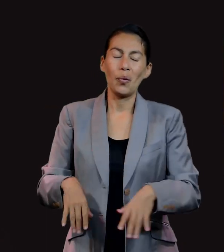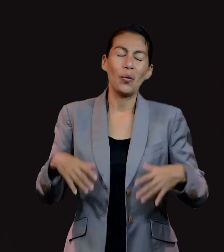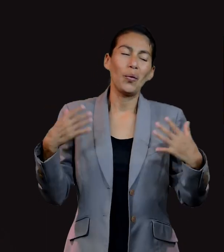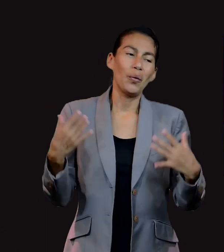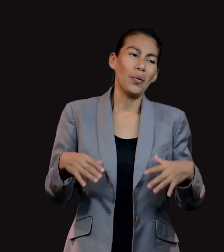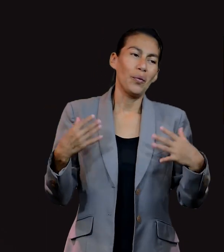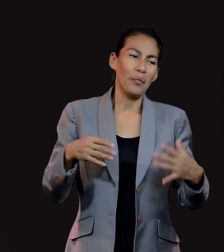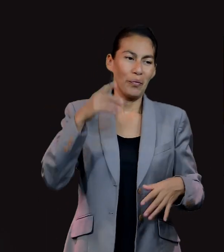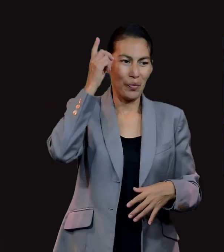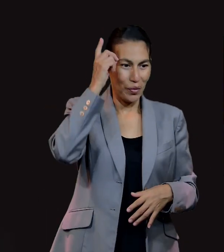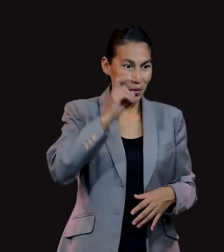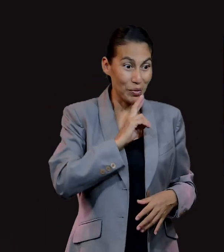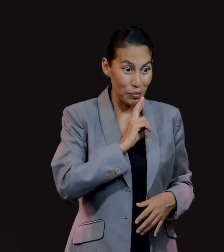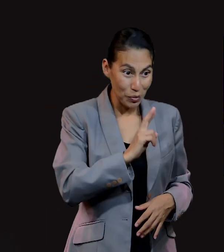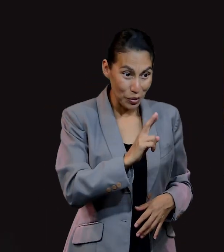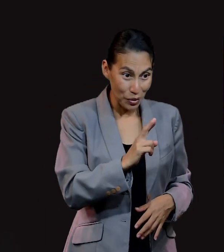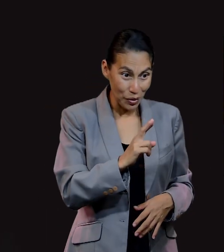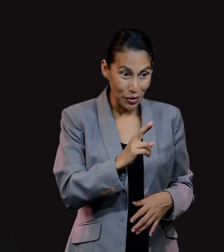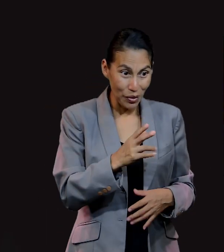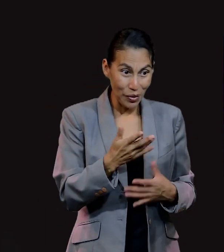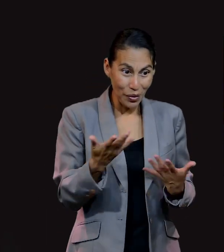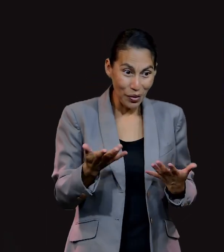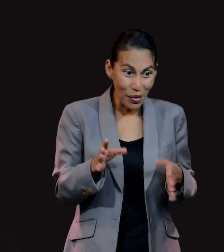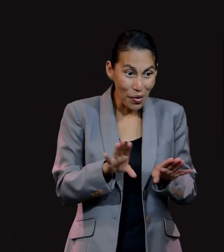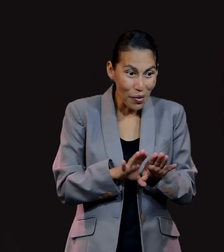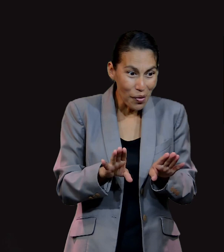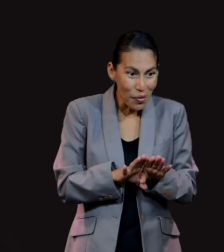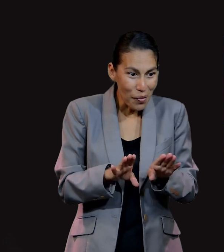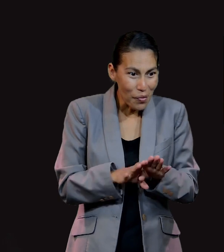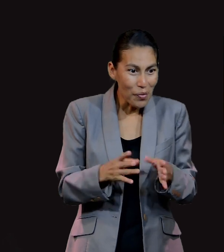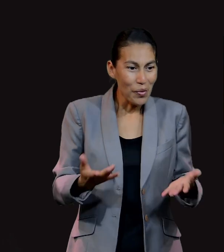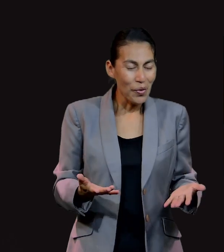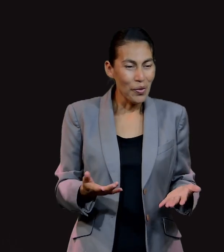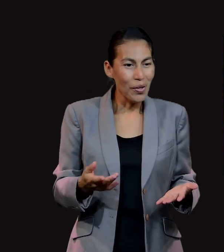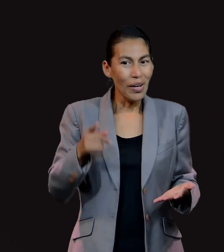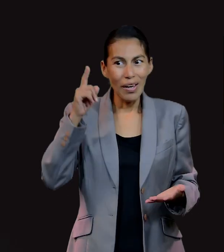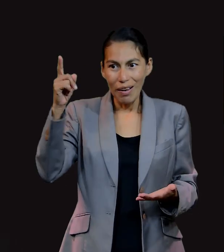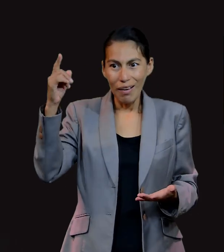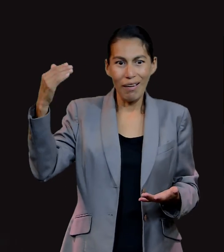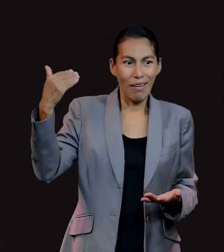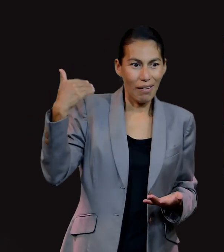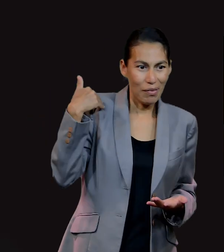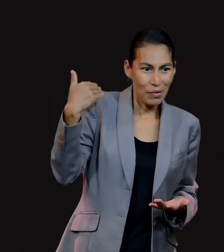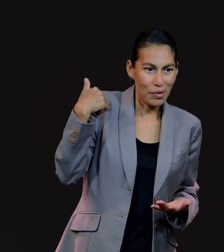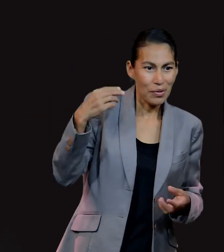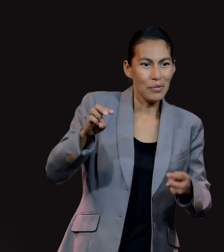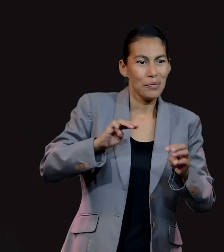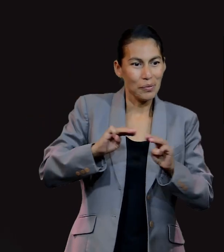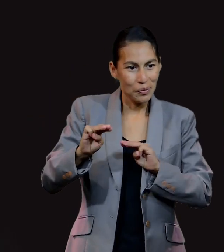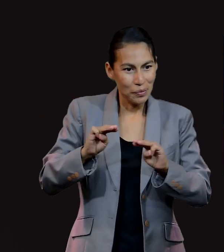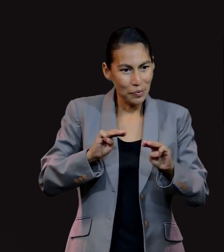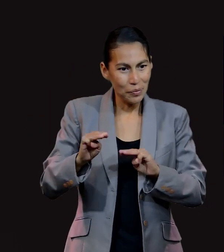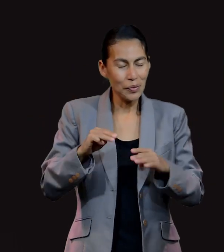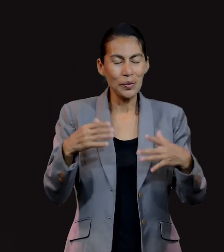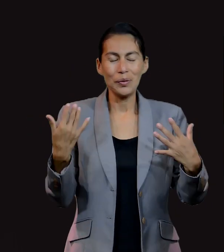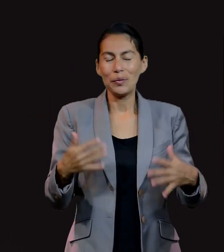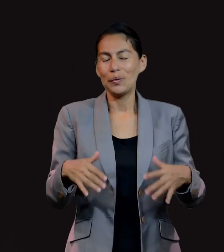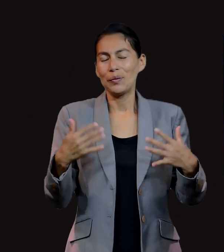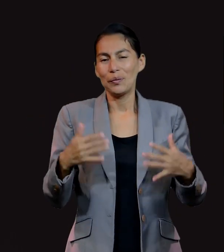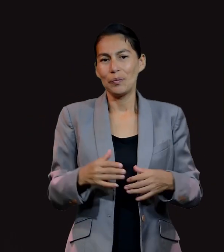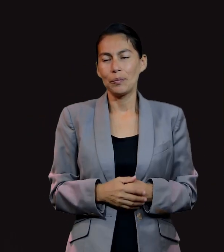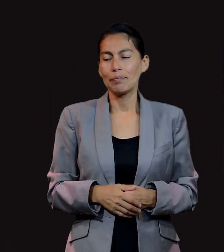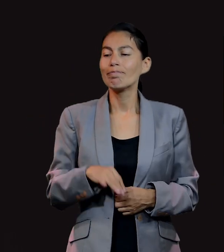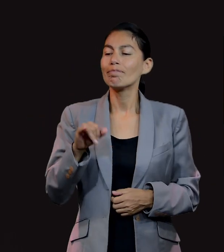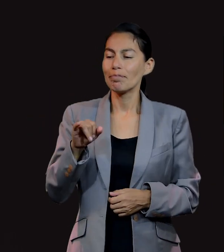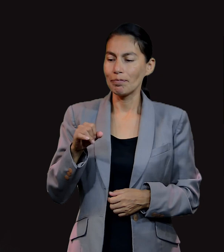contestó sus condiciones para que usted estuviera seguro de que él lo estaba llamando